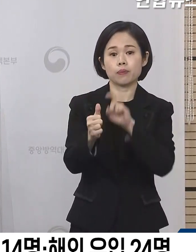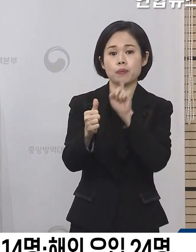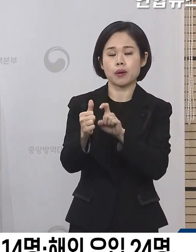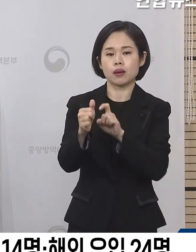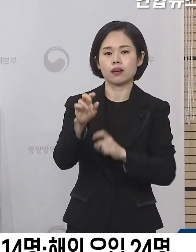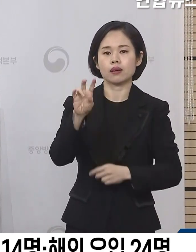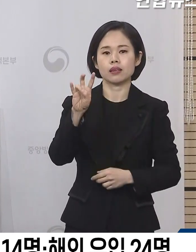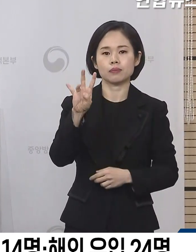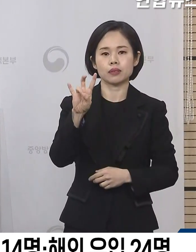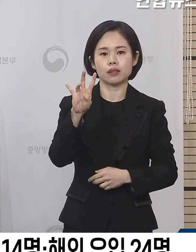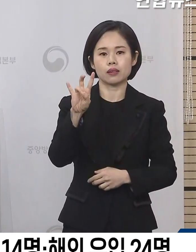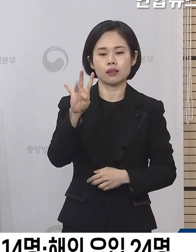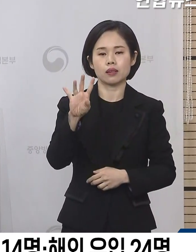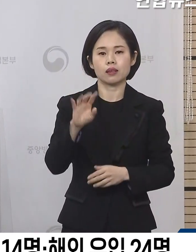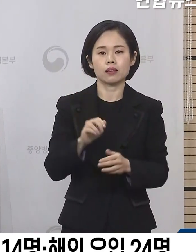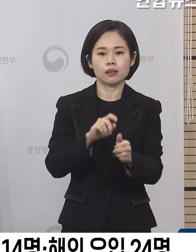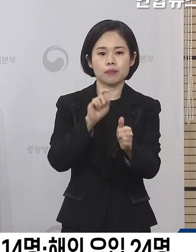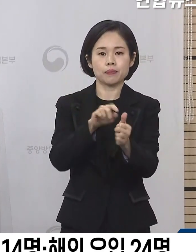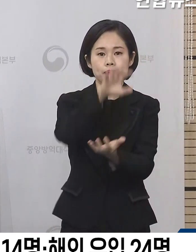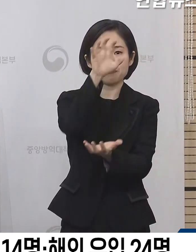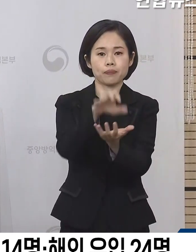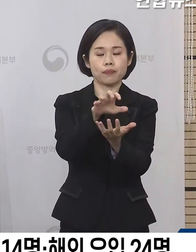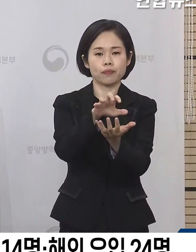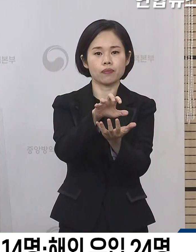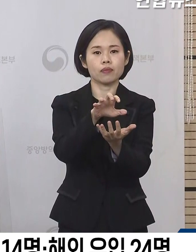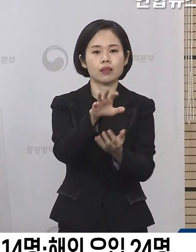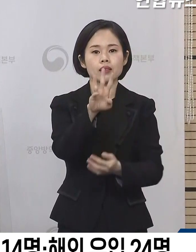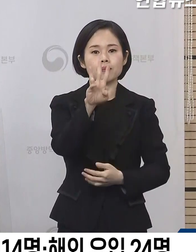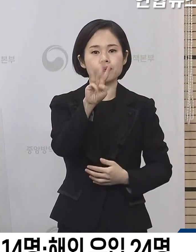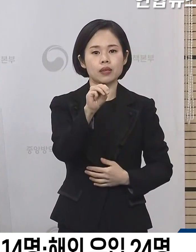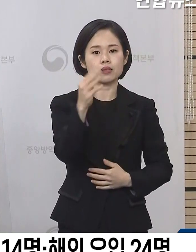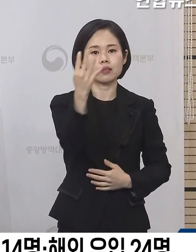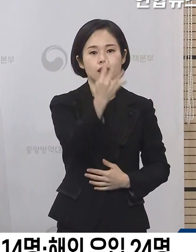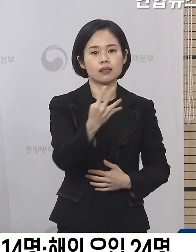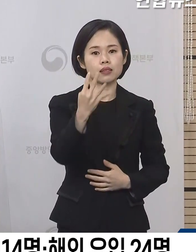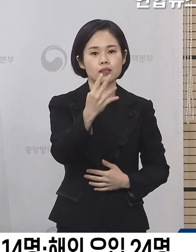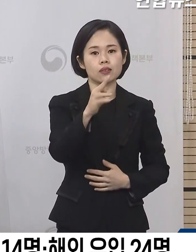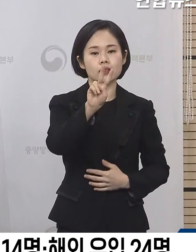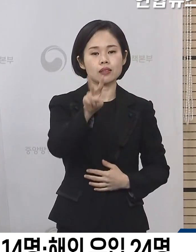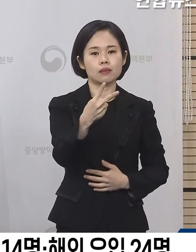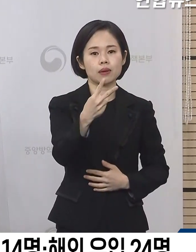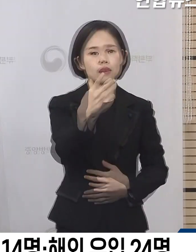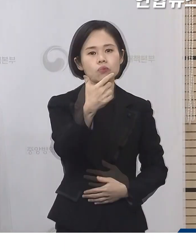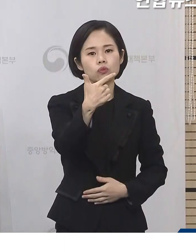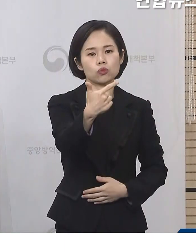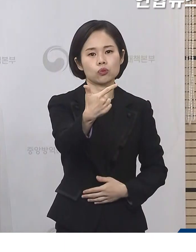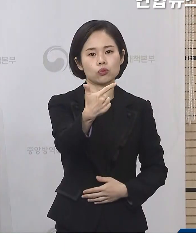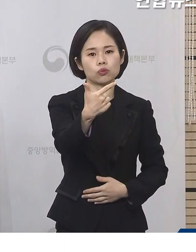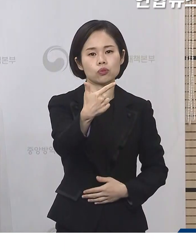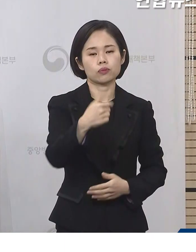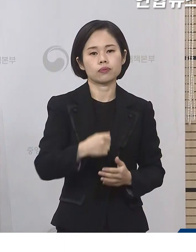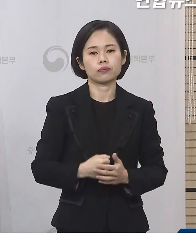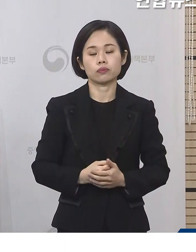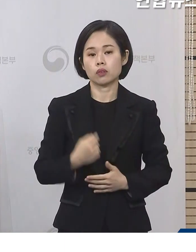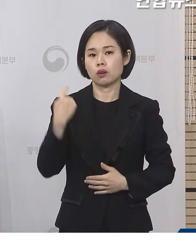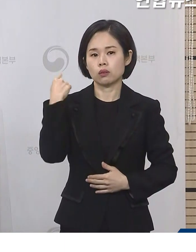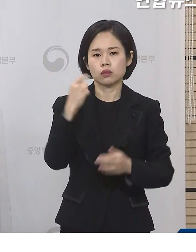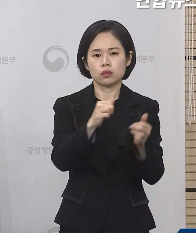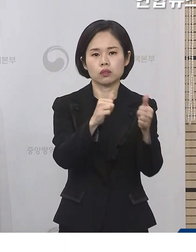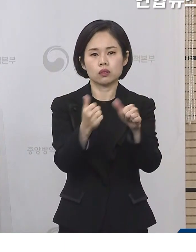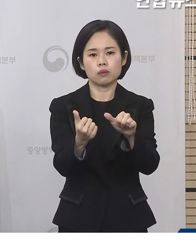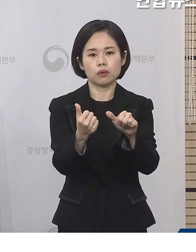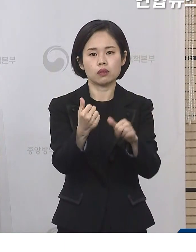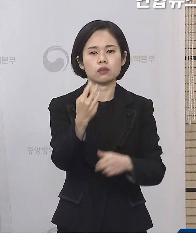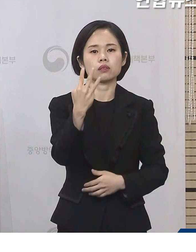등을 24명이 확인되어 총 누적 확진 자수는 34,200 1명입니다 어디는 3분이